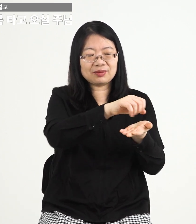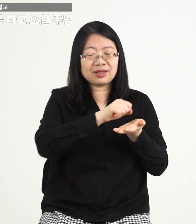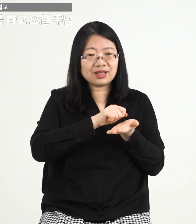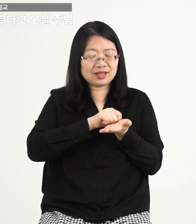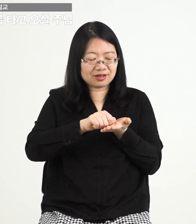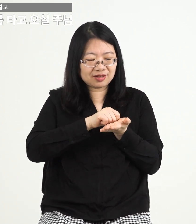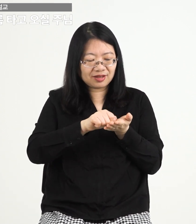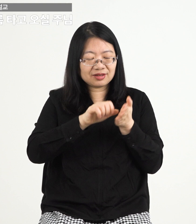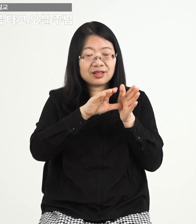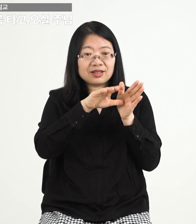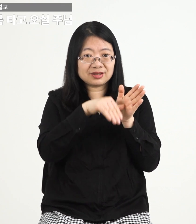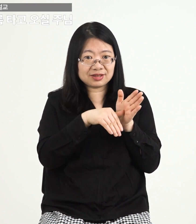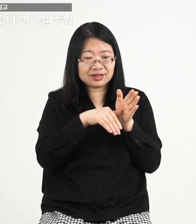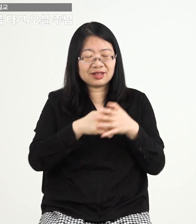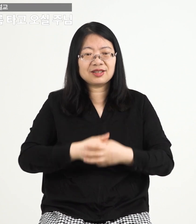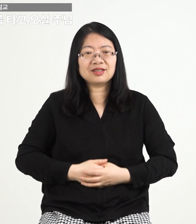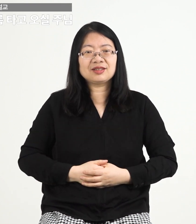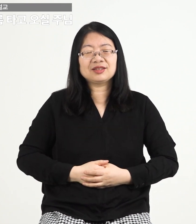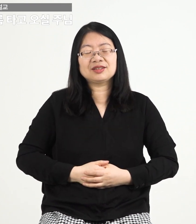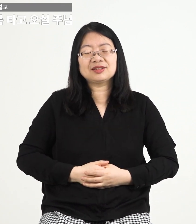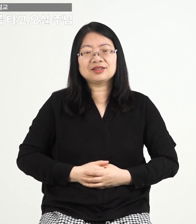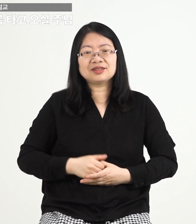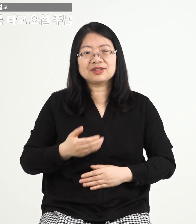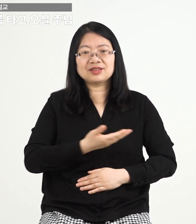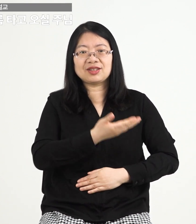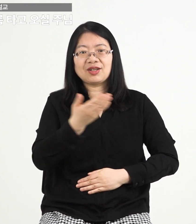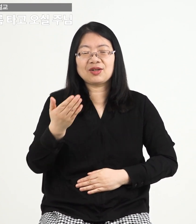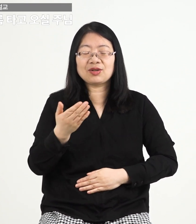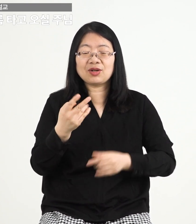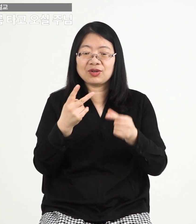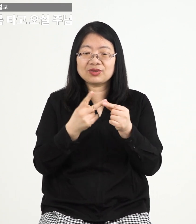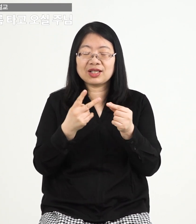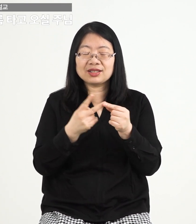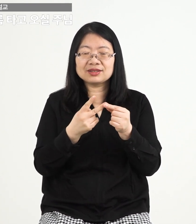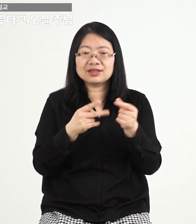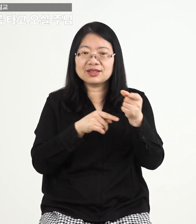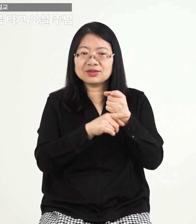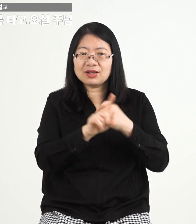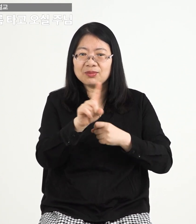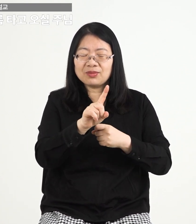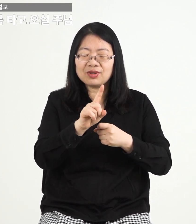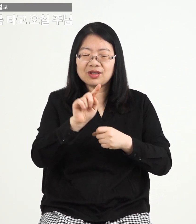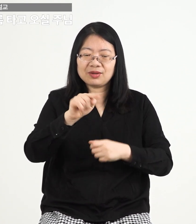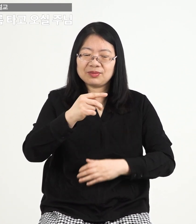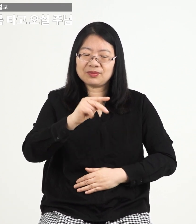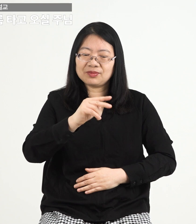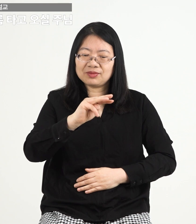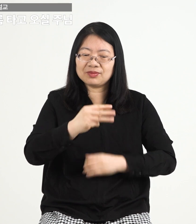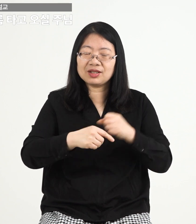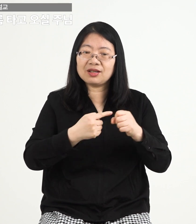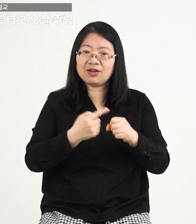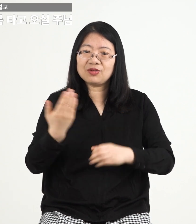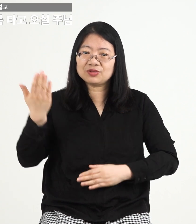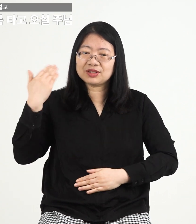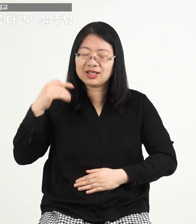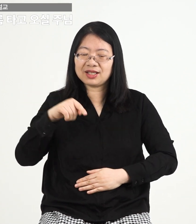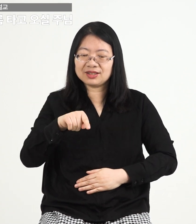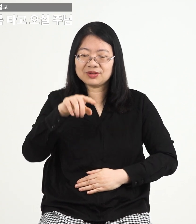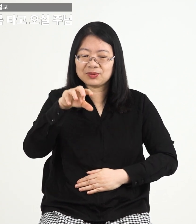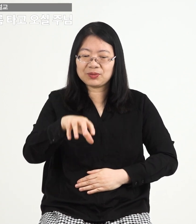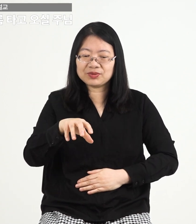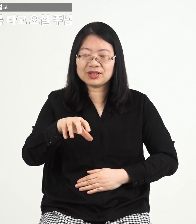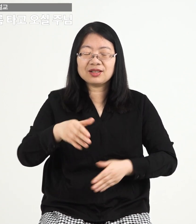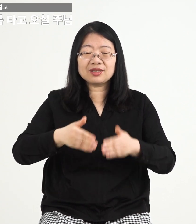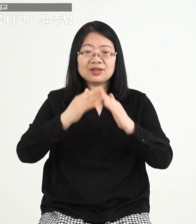적을 때 여러분 두 번째 원리가 뭐냐면 몇백 년 후에 이 땅에 태동될 교회를